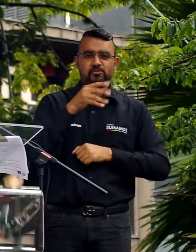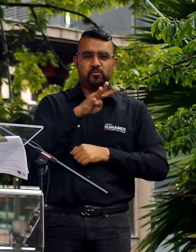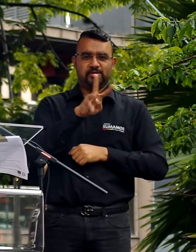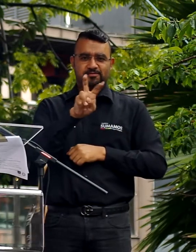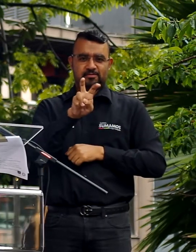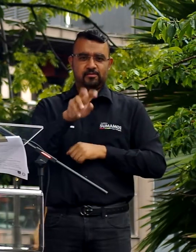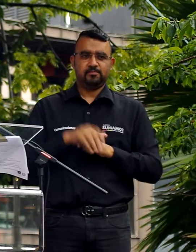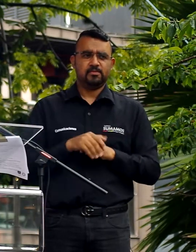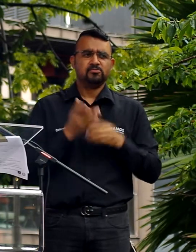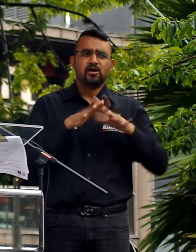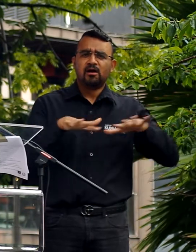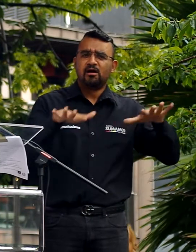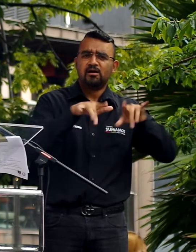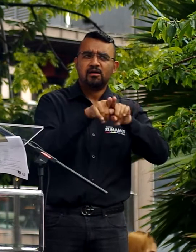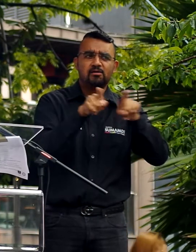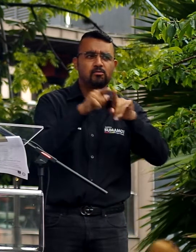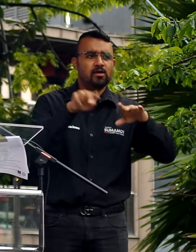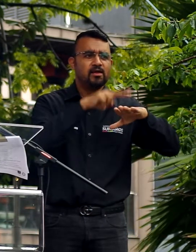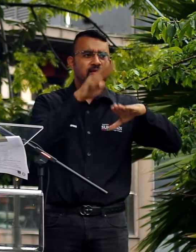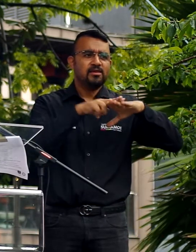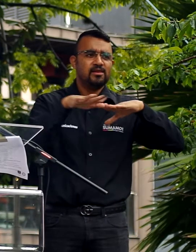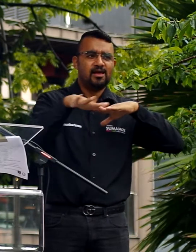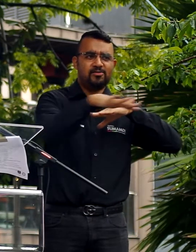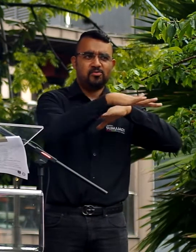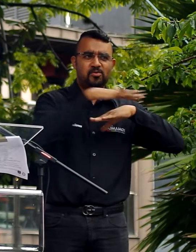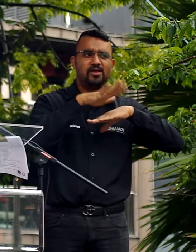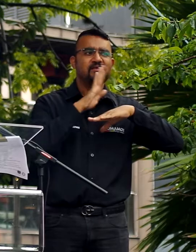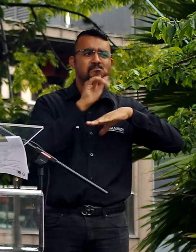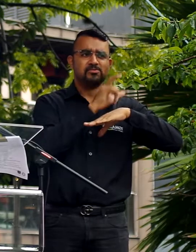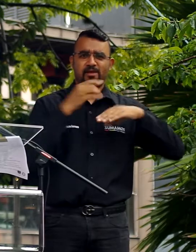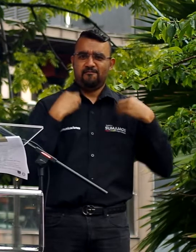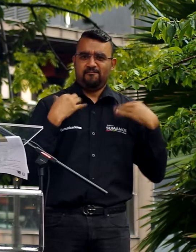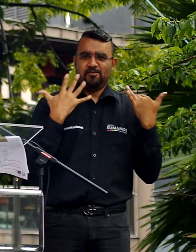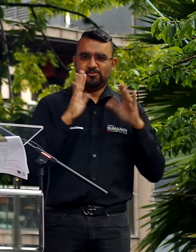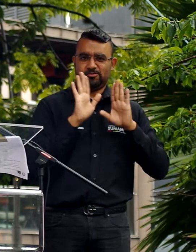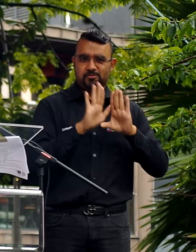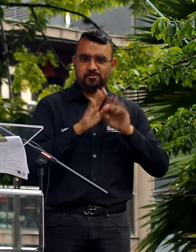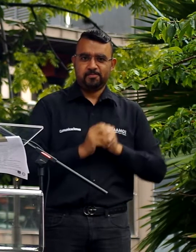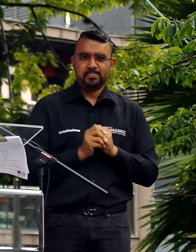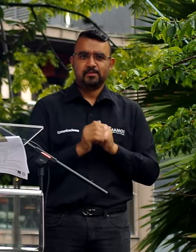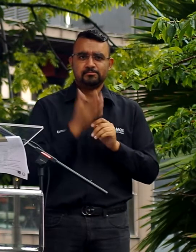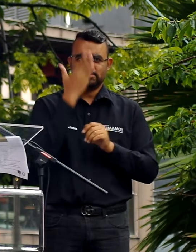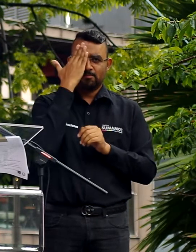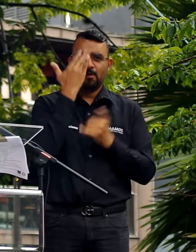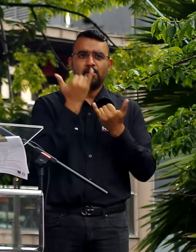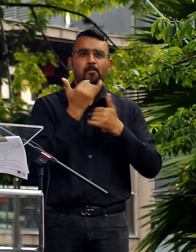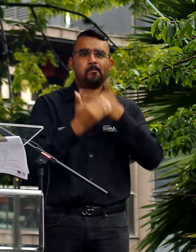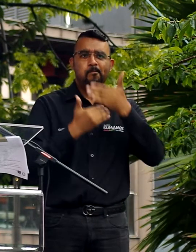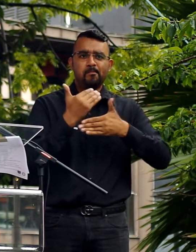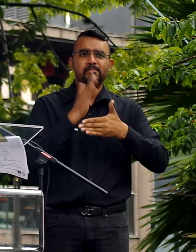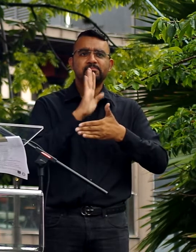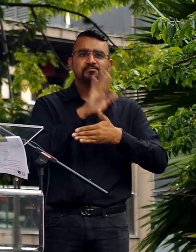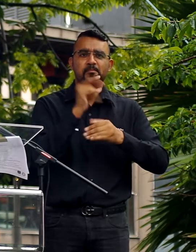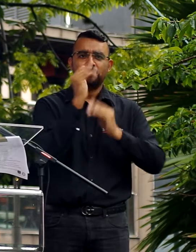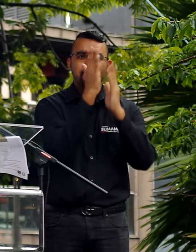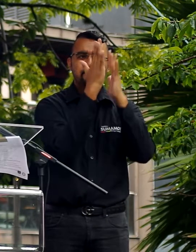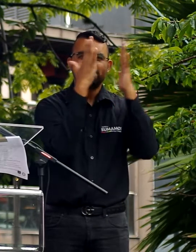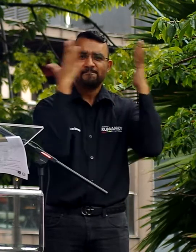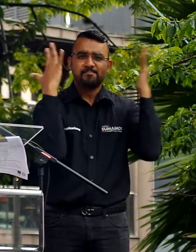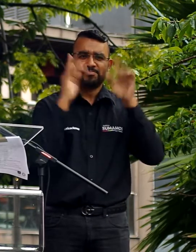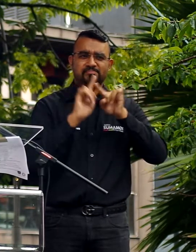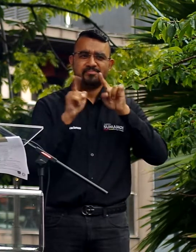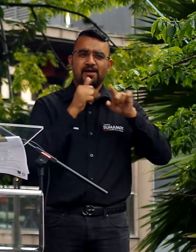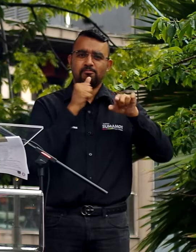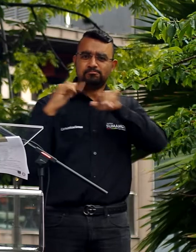lema Territorio de Vida y Riqueza Ambiental. Nuestro municipio se ha caracterizado por la abundancia de sus bosques, sus